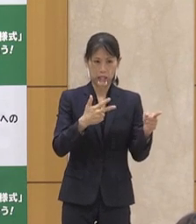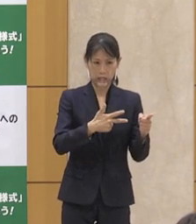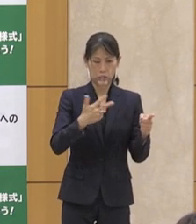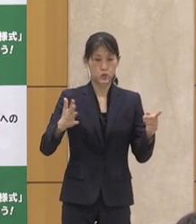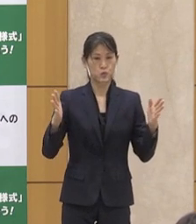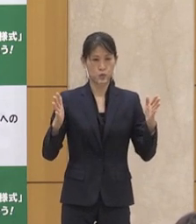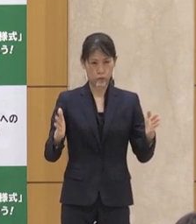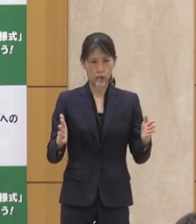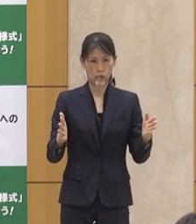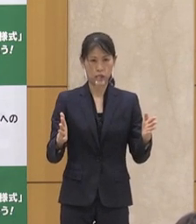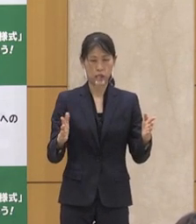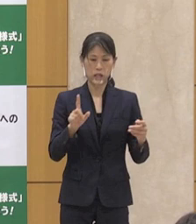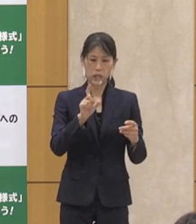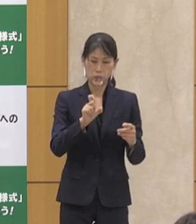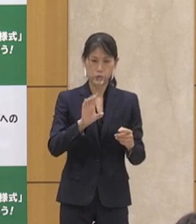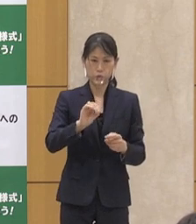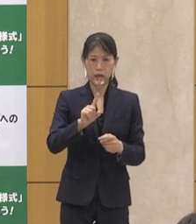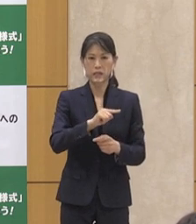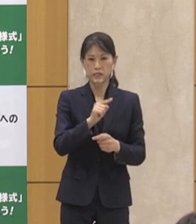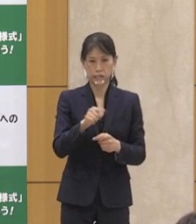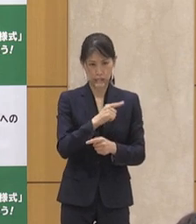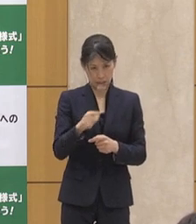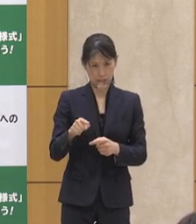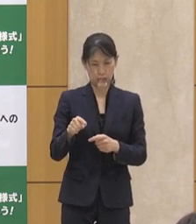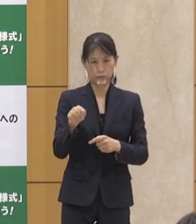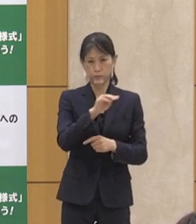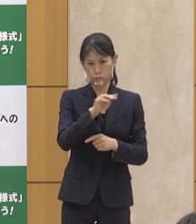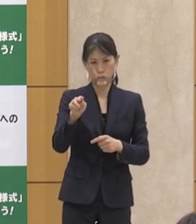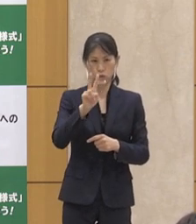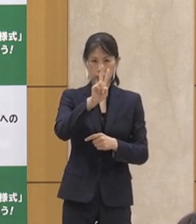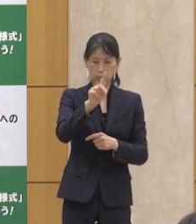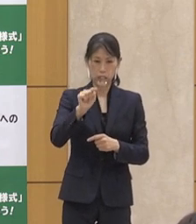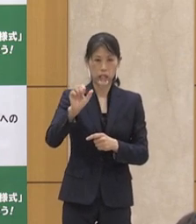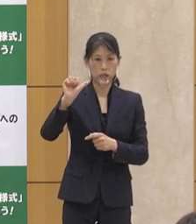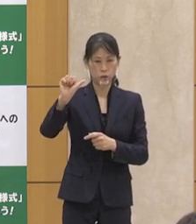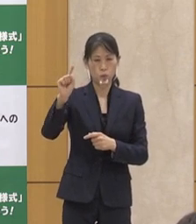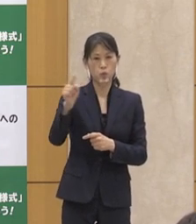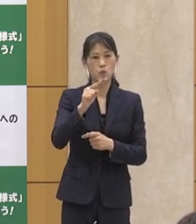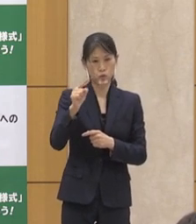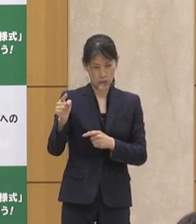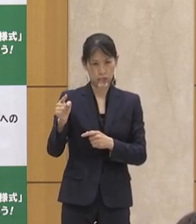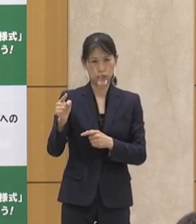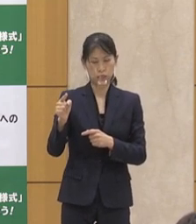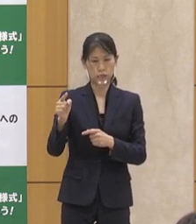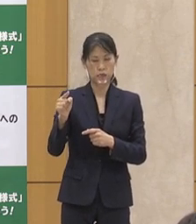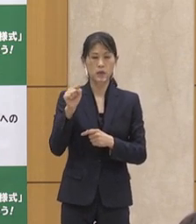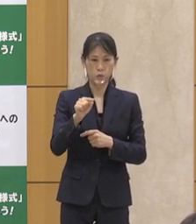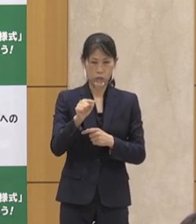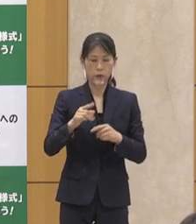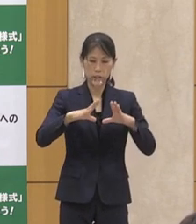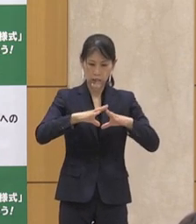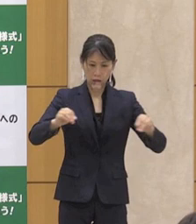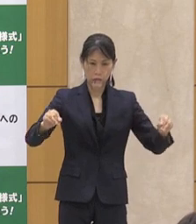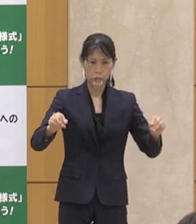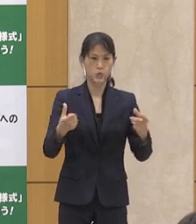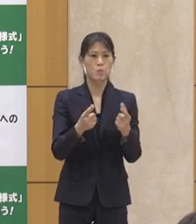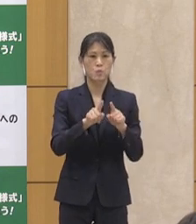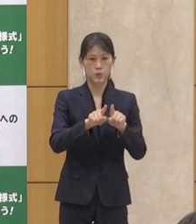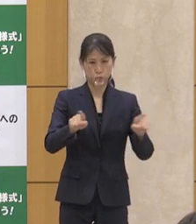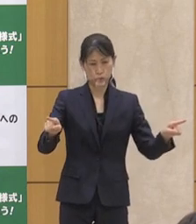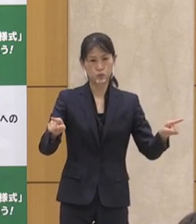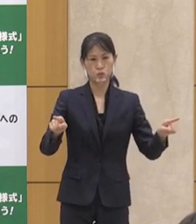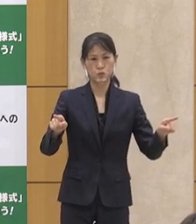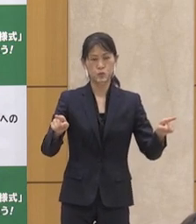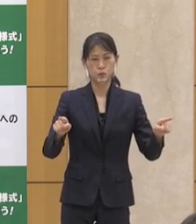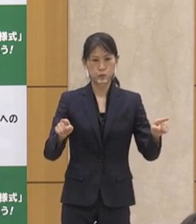における人口10万人当たり 2.5 人、これは全国共通でありますけれども、その1